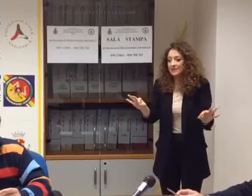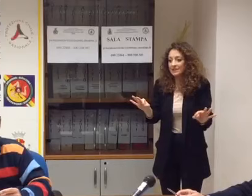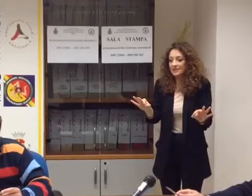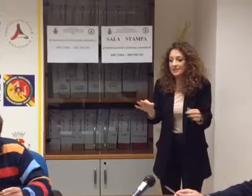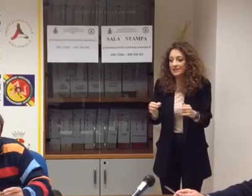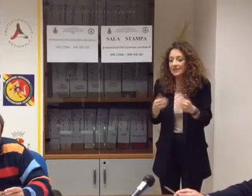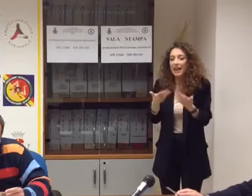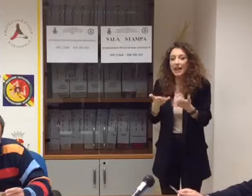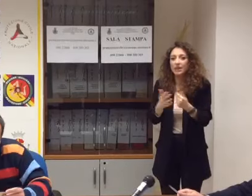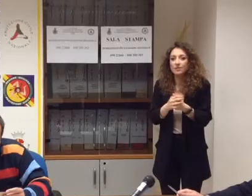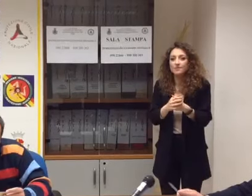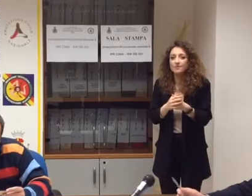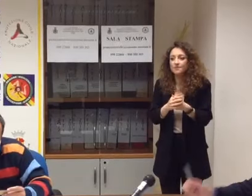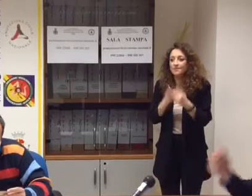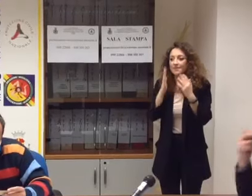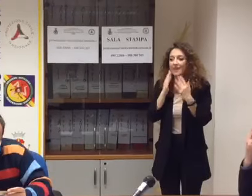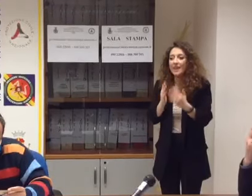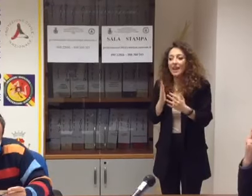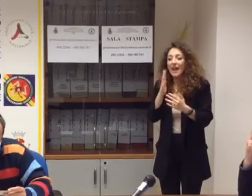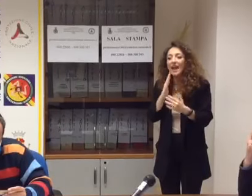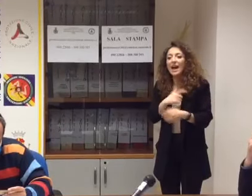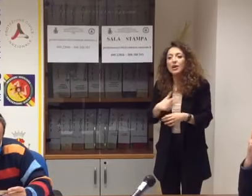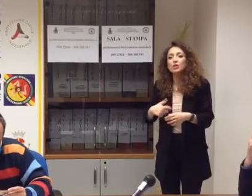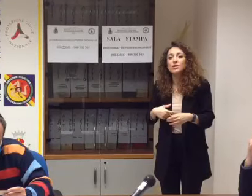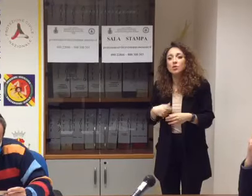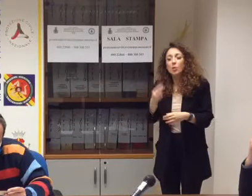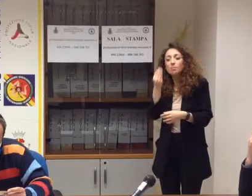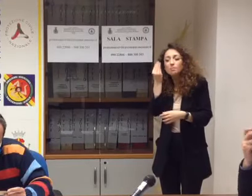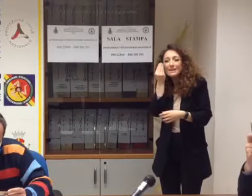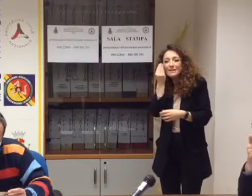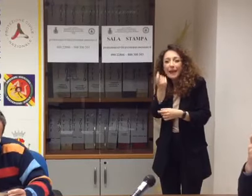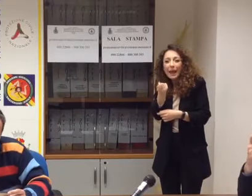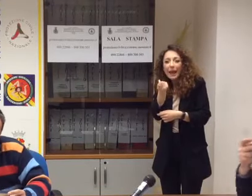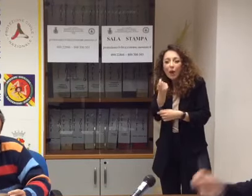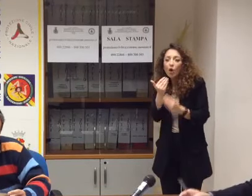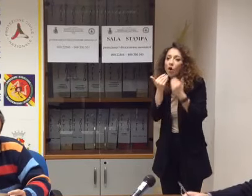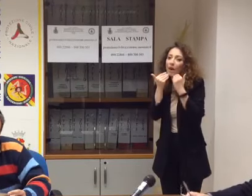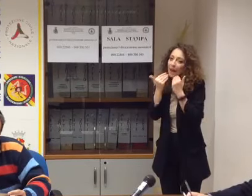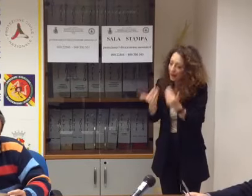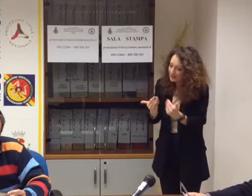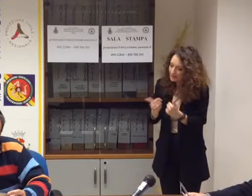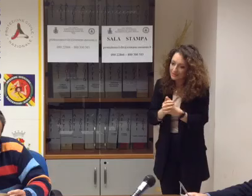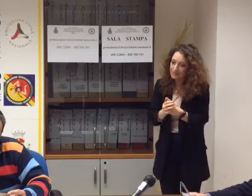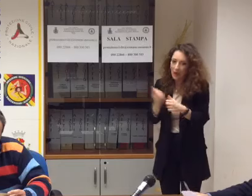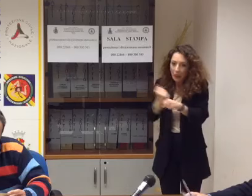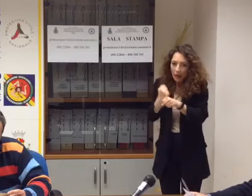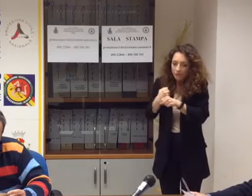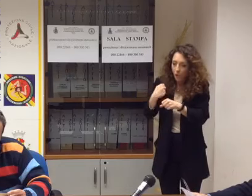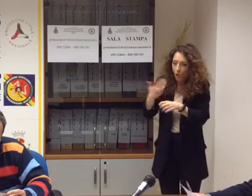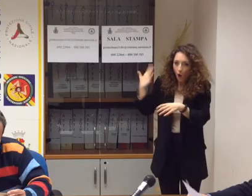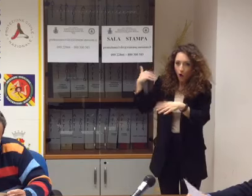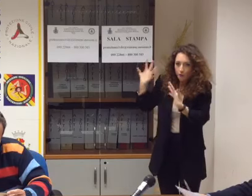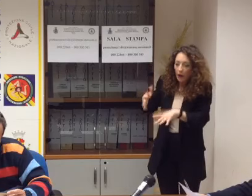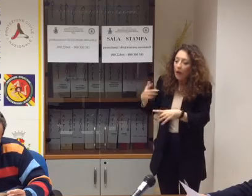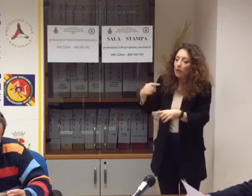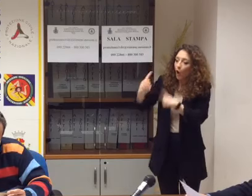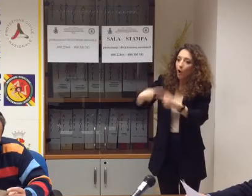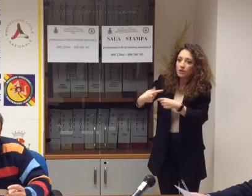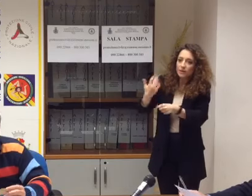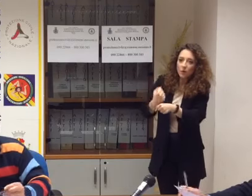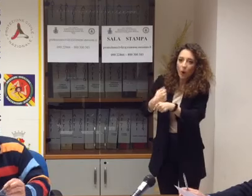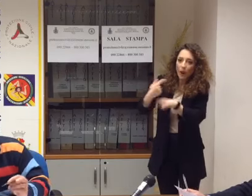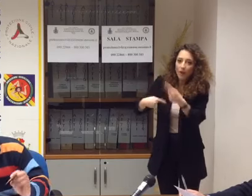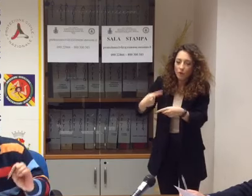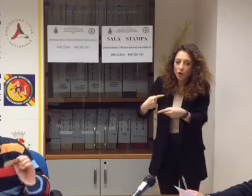l'hanno lasciata qui. Caro sindaco, un piccolo pensiero, un enorme grazie per quanto ha fatto e continuerà a fare per la